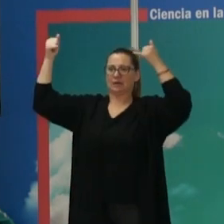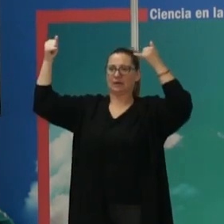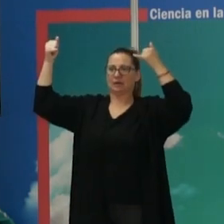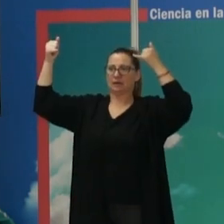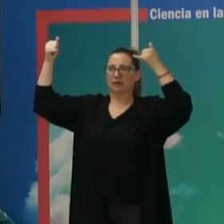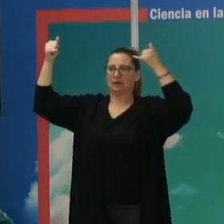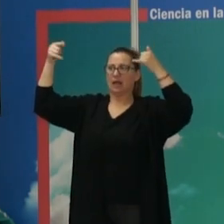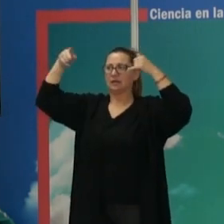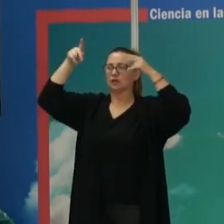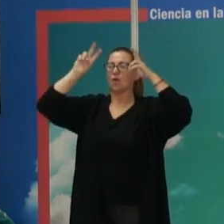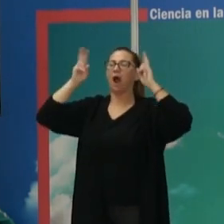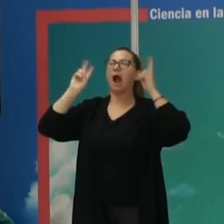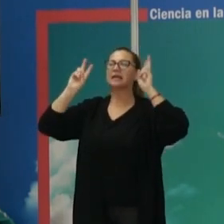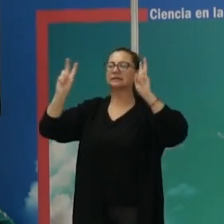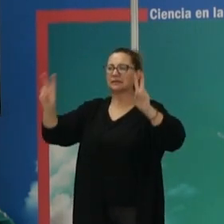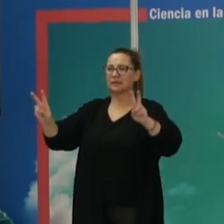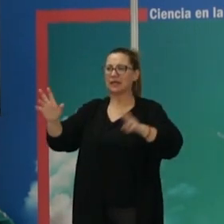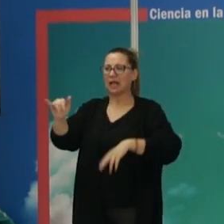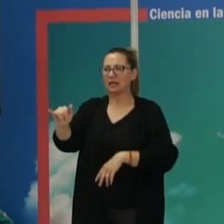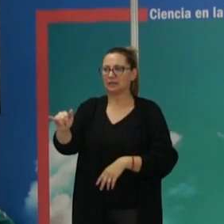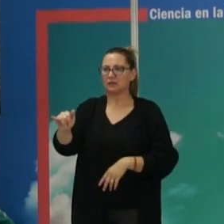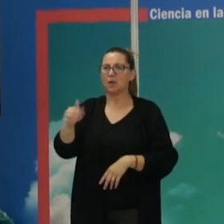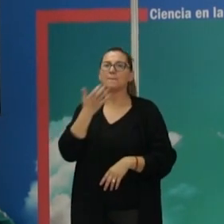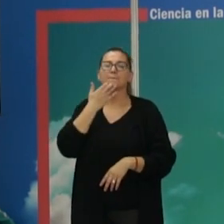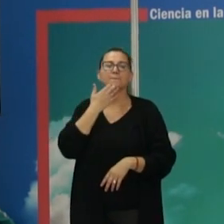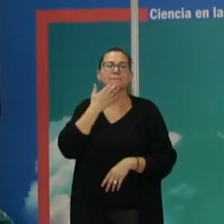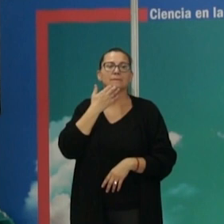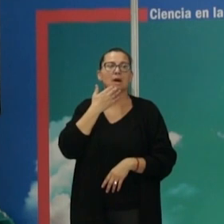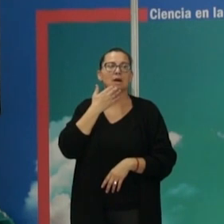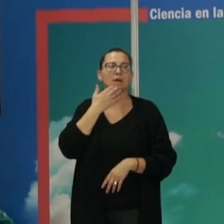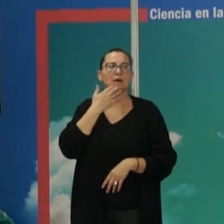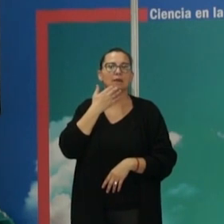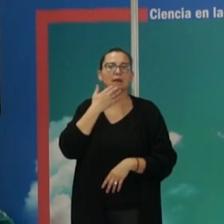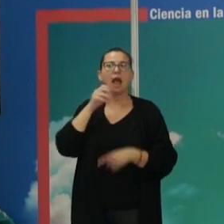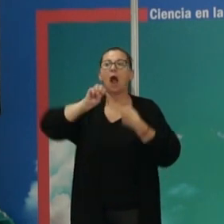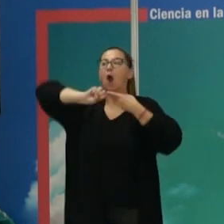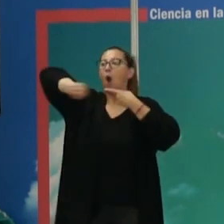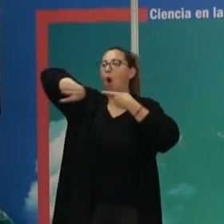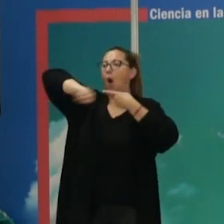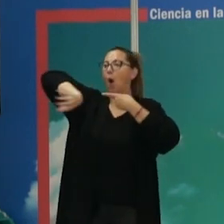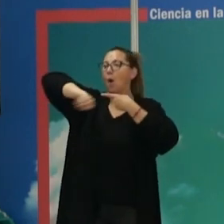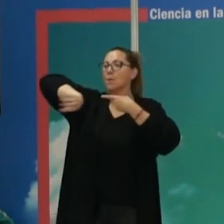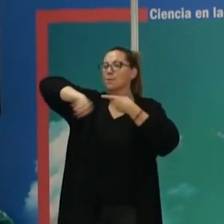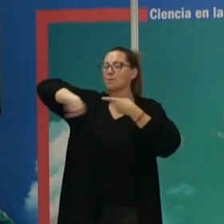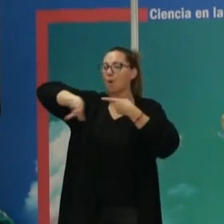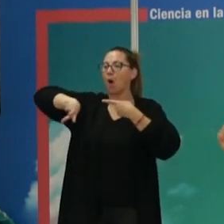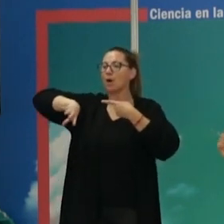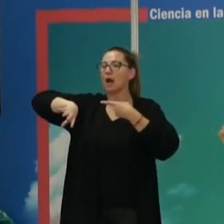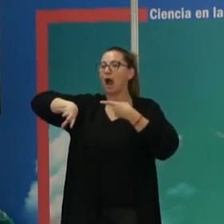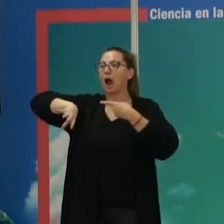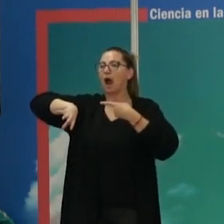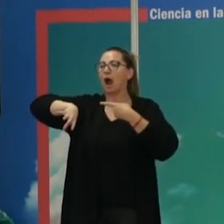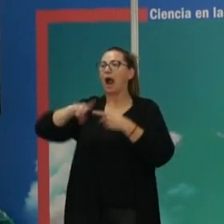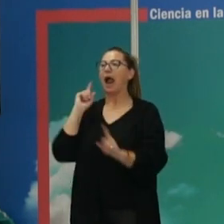actividad que llega a ser función. Por ejemplo, la secreción de la hormona antidiurética que